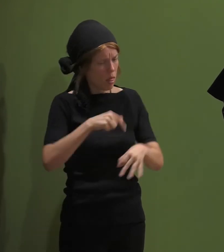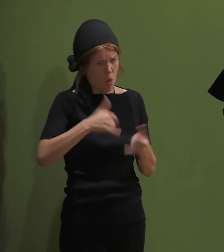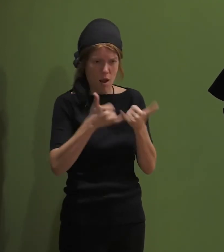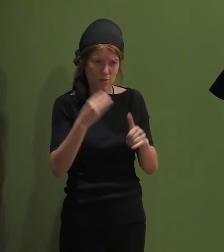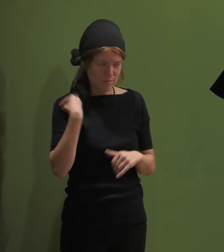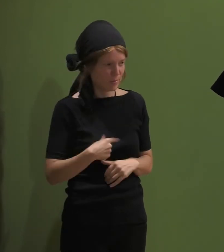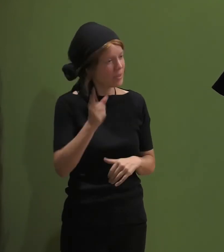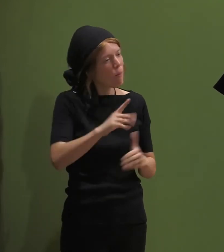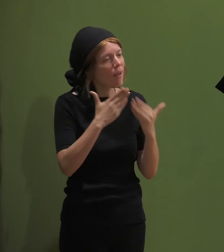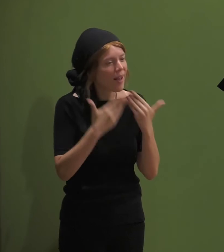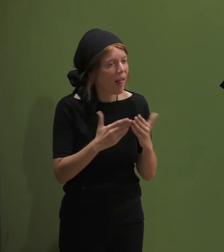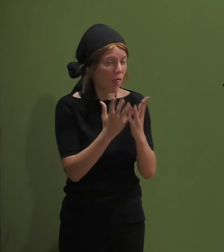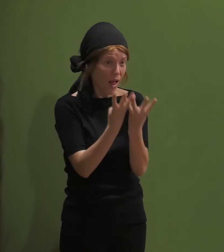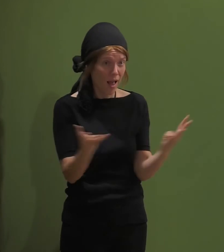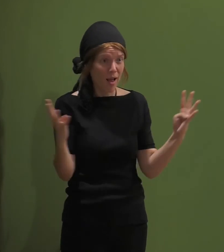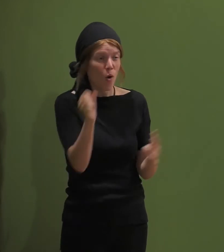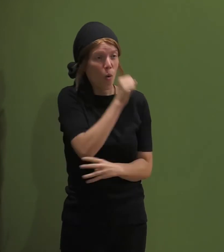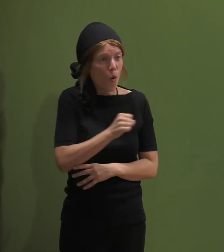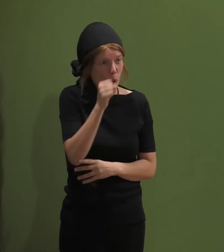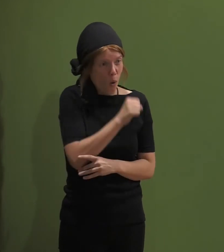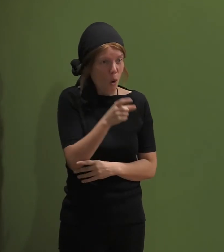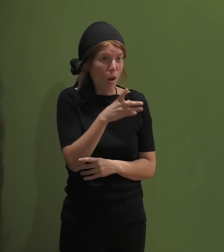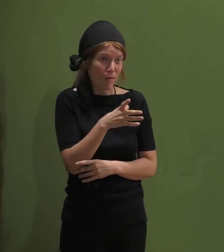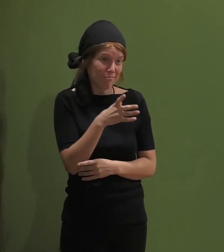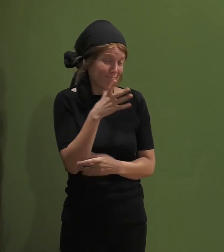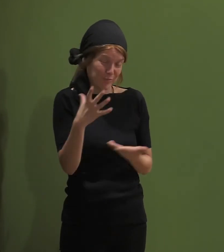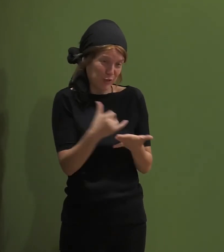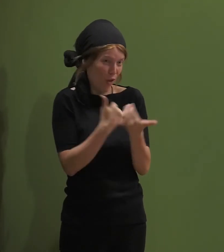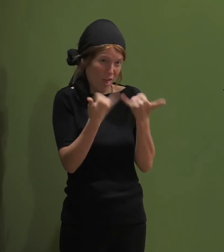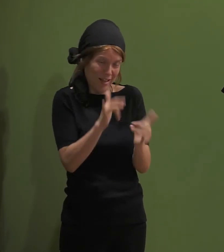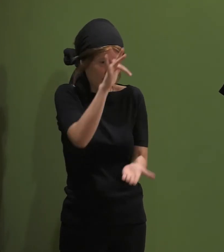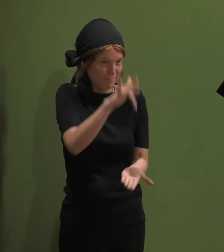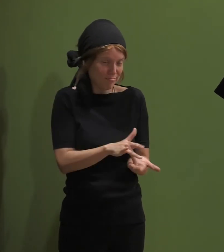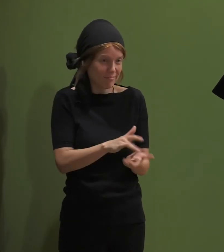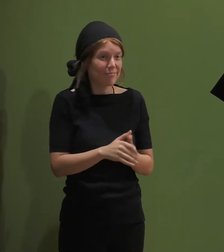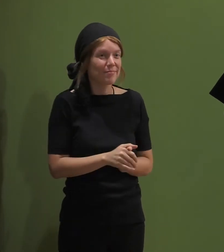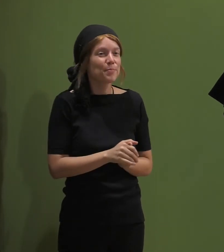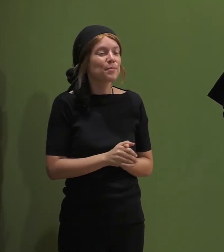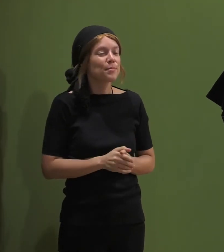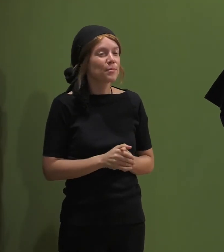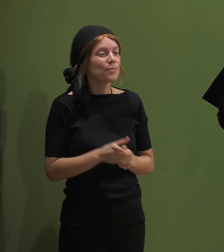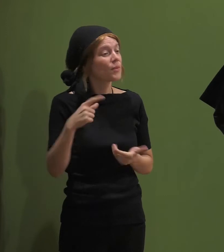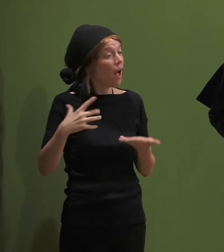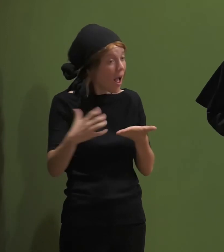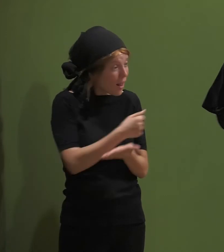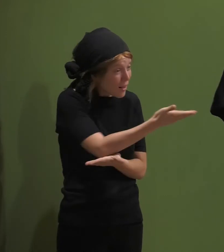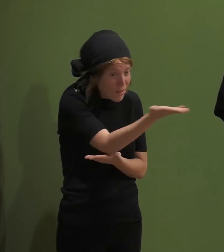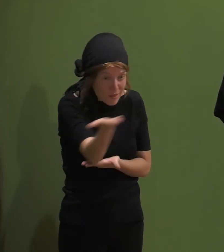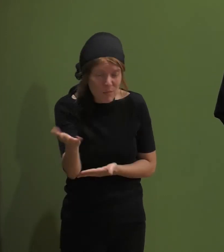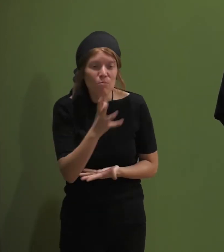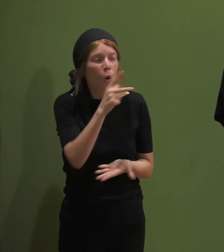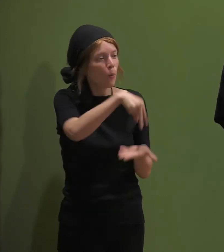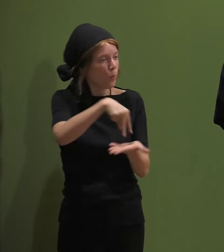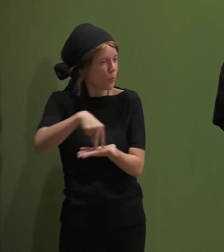acto. Agradecer al coro de la universidad su buen hacer en todas las ceremonias en las que se le requiere y a todos ustedes por su